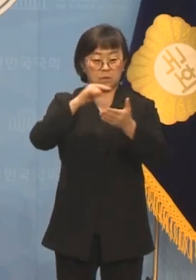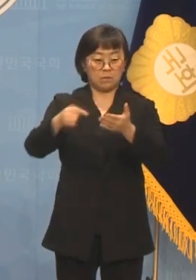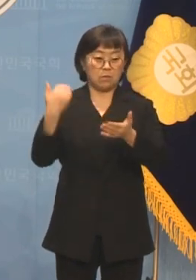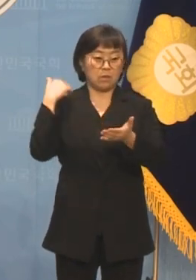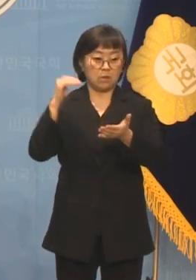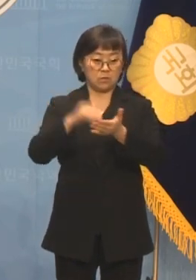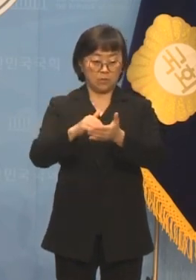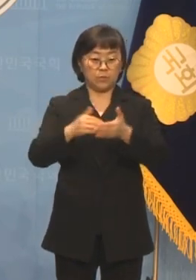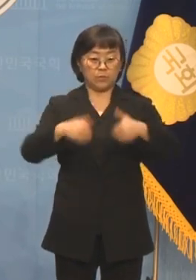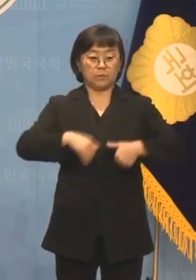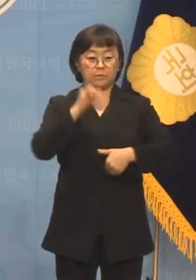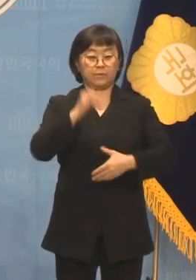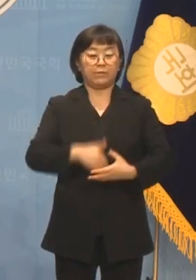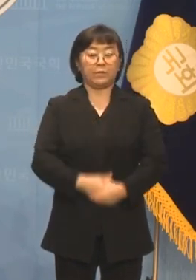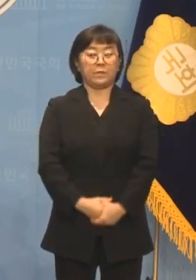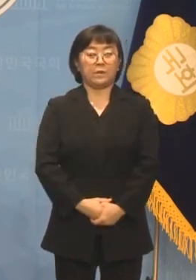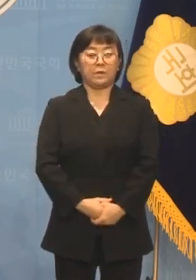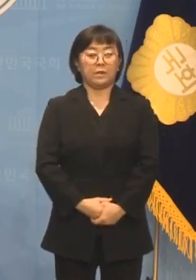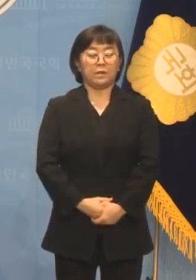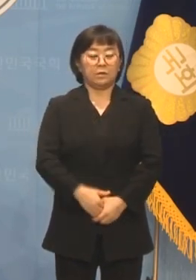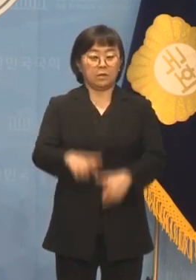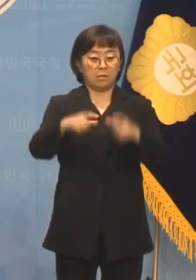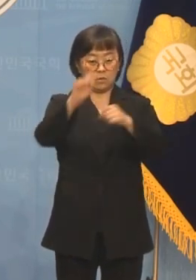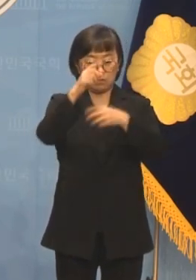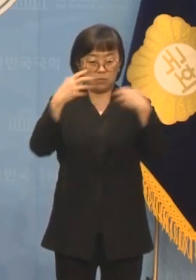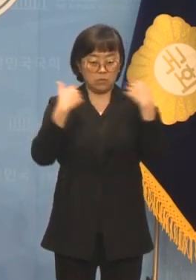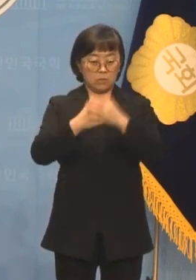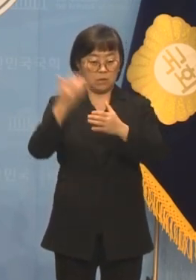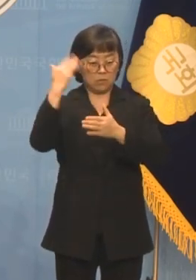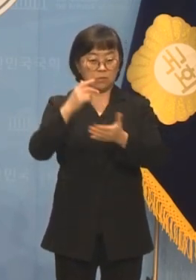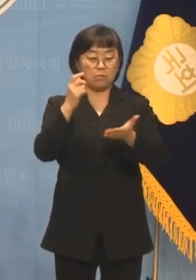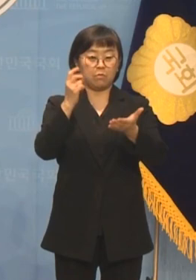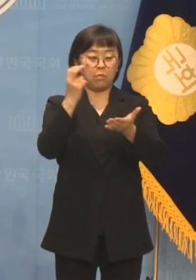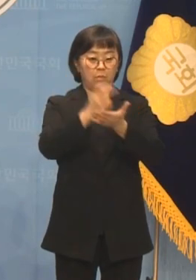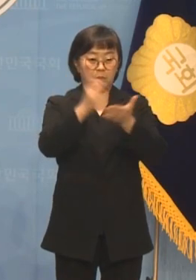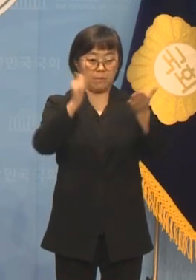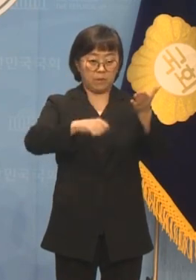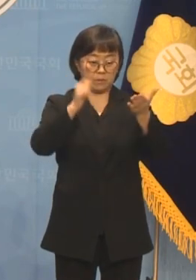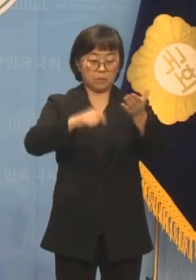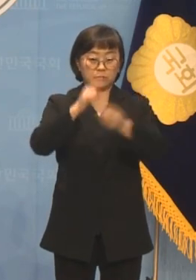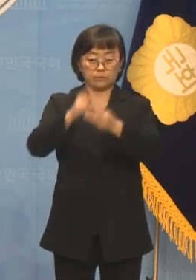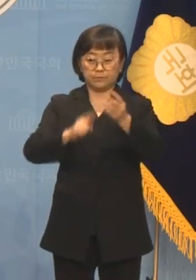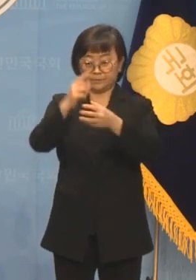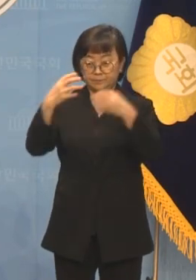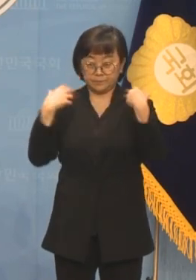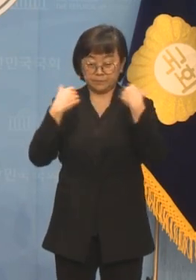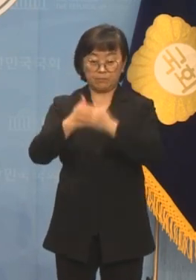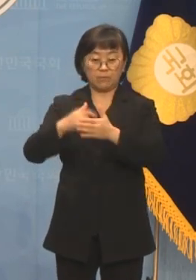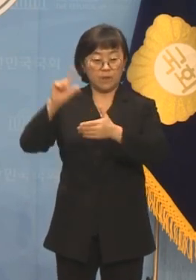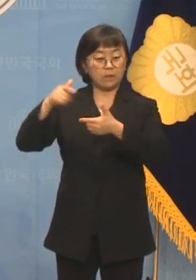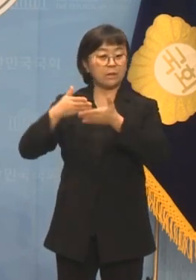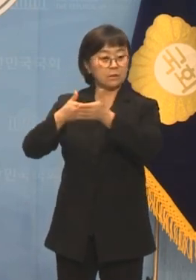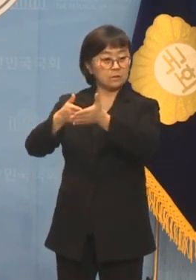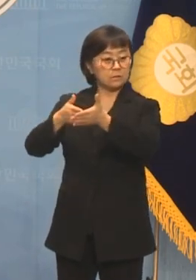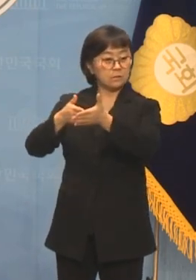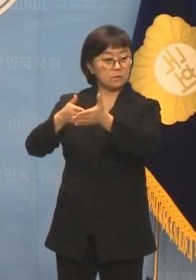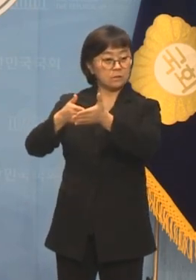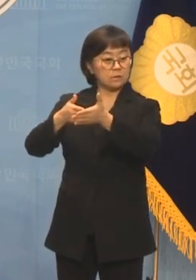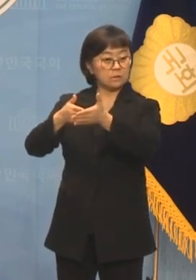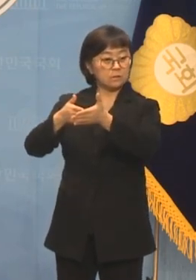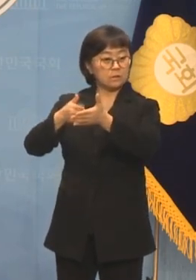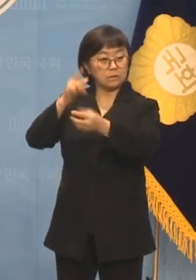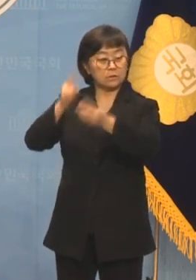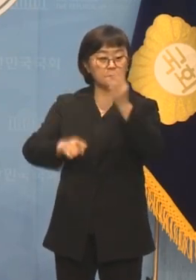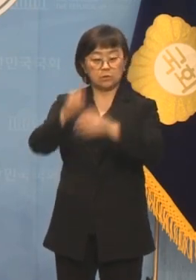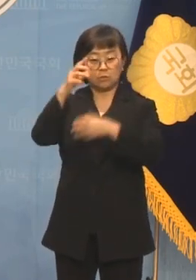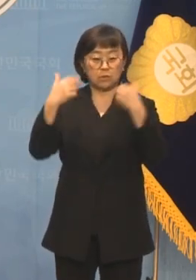원점으로 돌려야 합니다. 일본 정부가 대한민국 법원 판결에 대해 윤석열 정부에 항의하고 윤 정부는